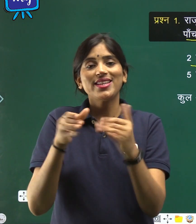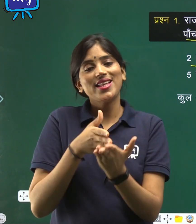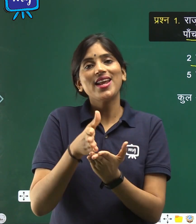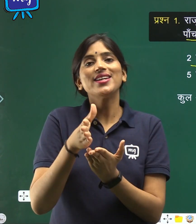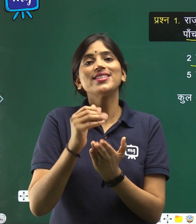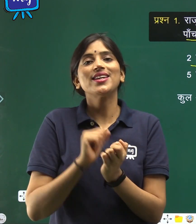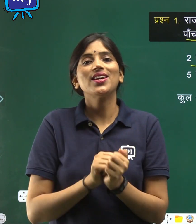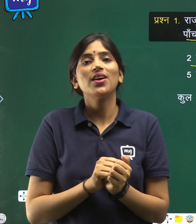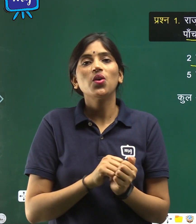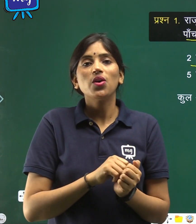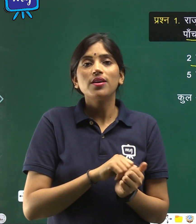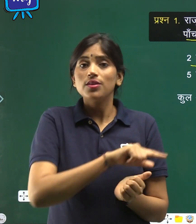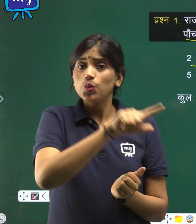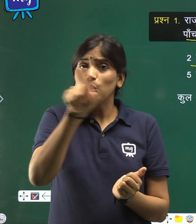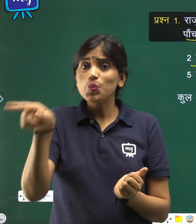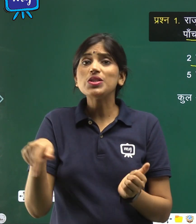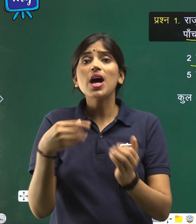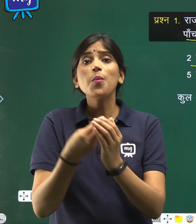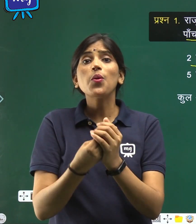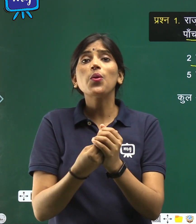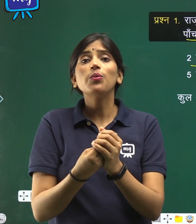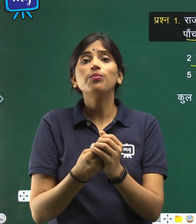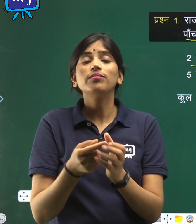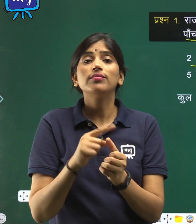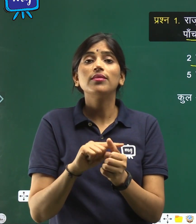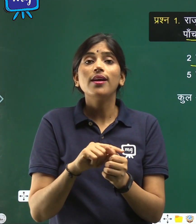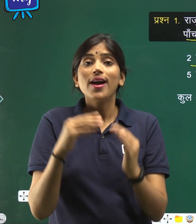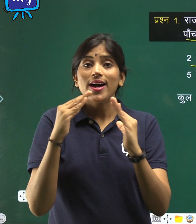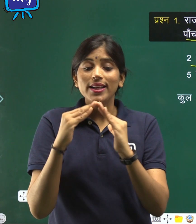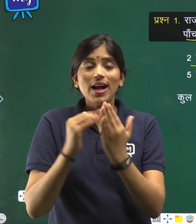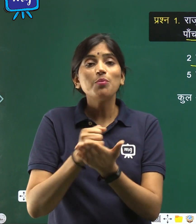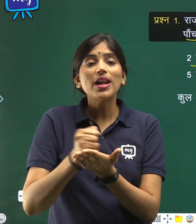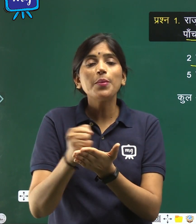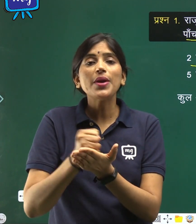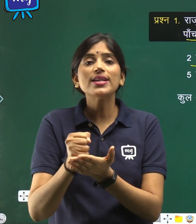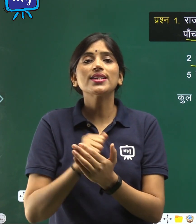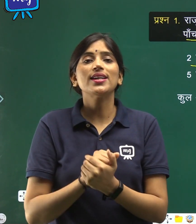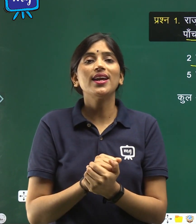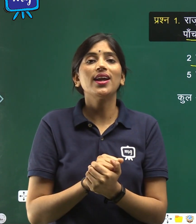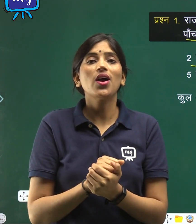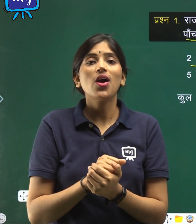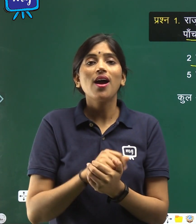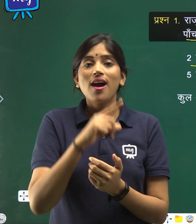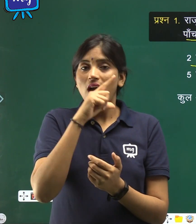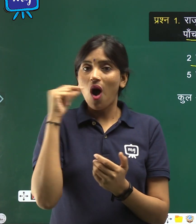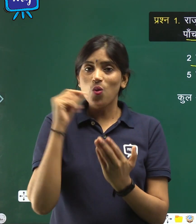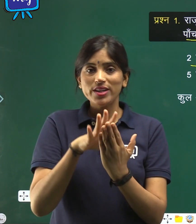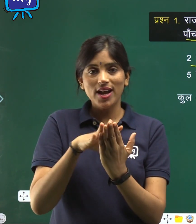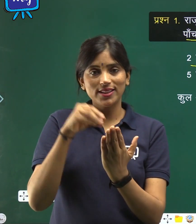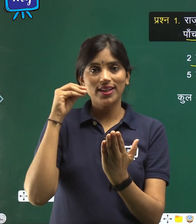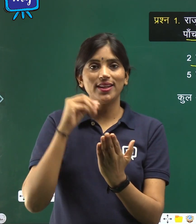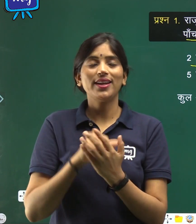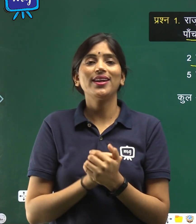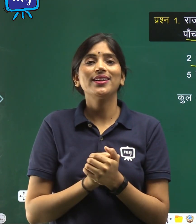से आप सबको घर पर अभ्यास करना है और याद